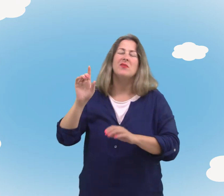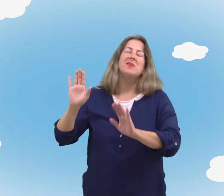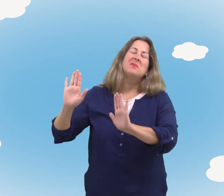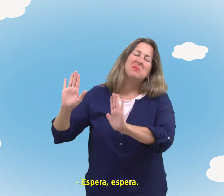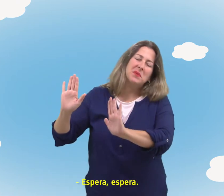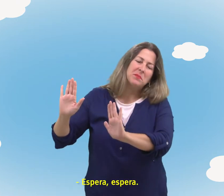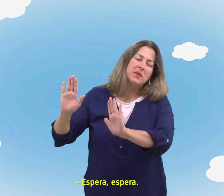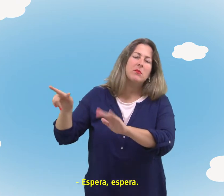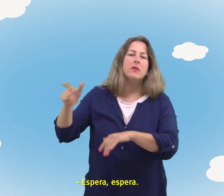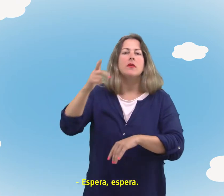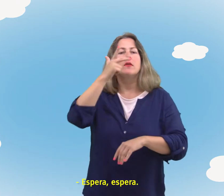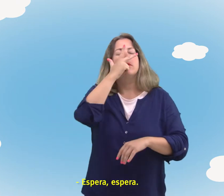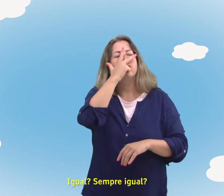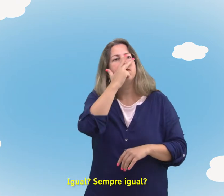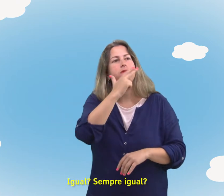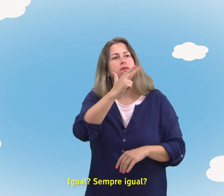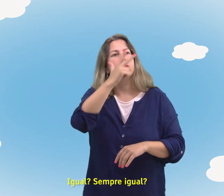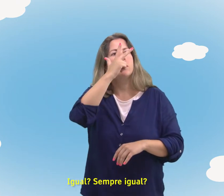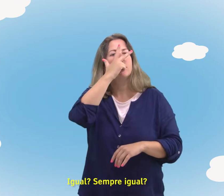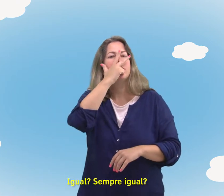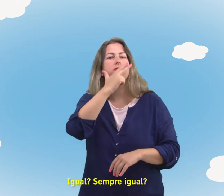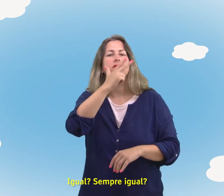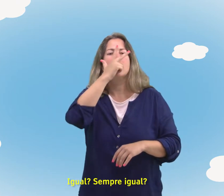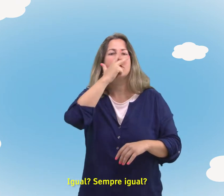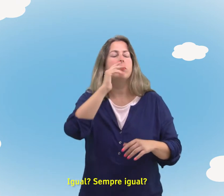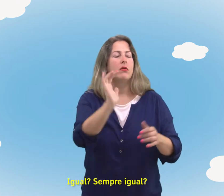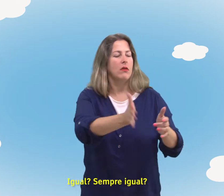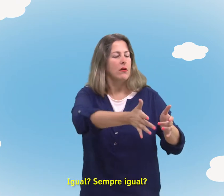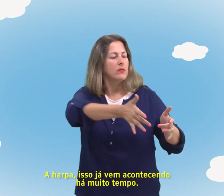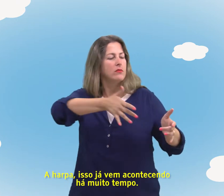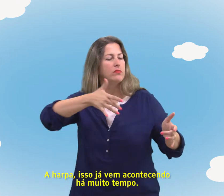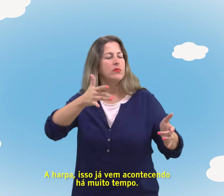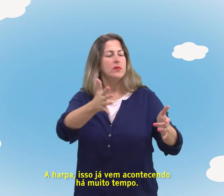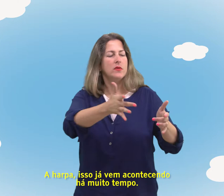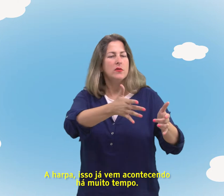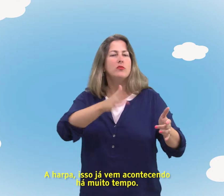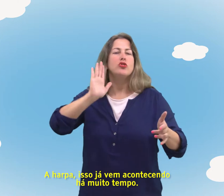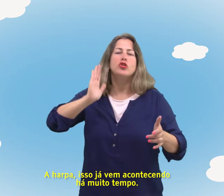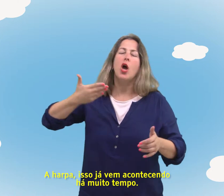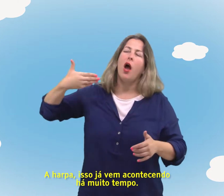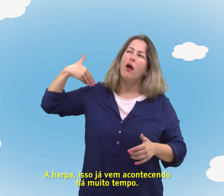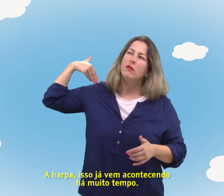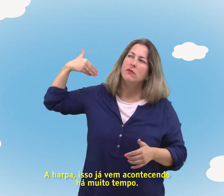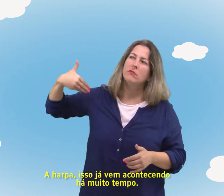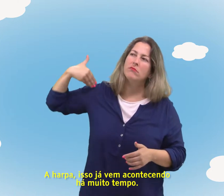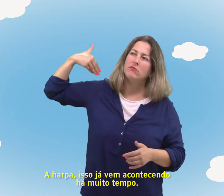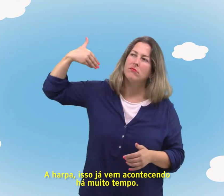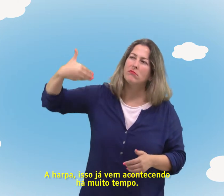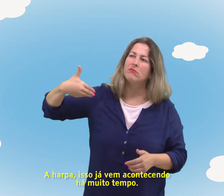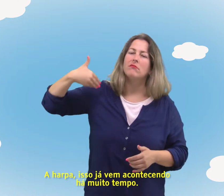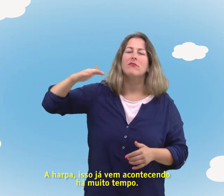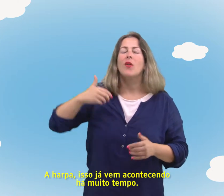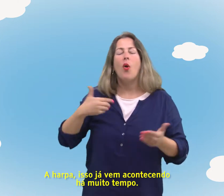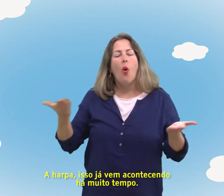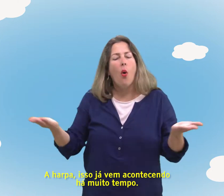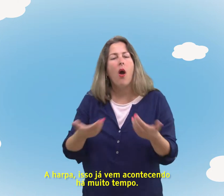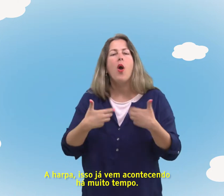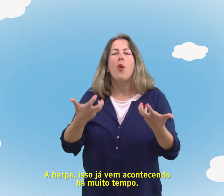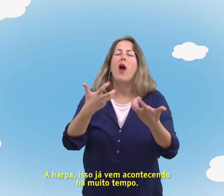espera espera igual sempre igual a apa isso já vem acontecendo há muito tempo